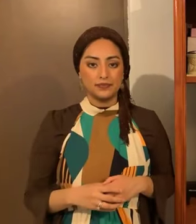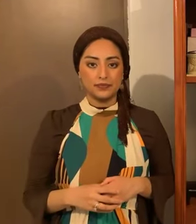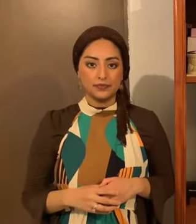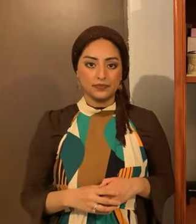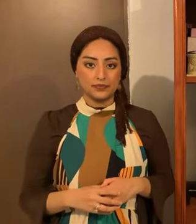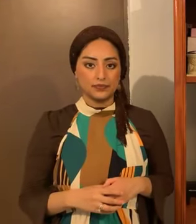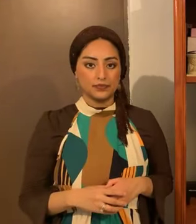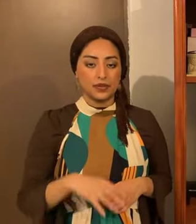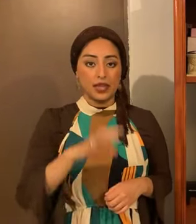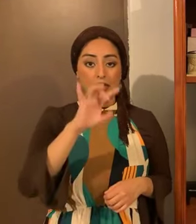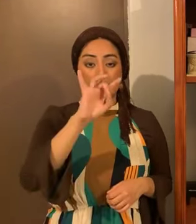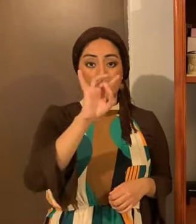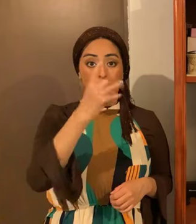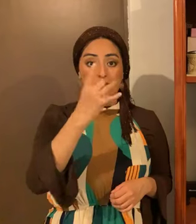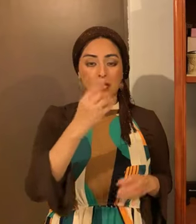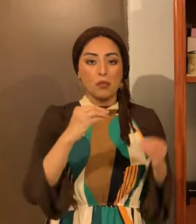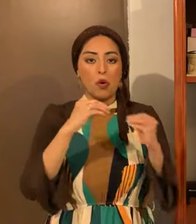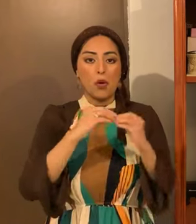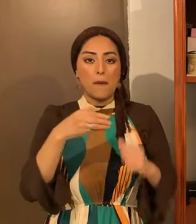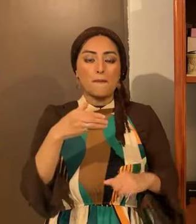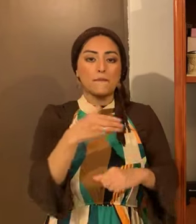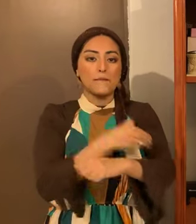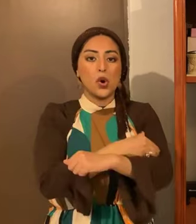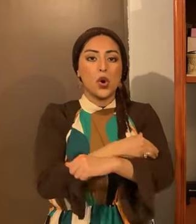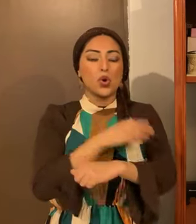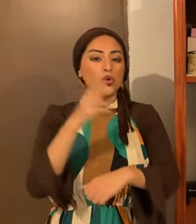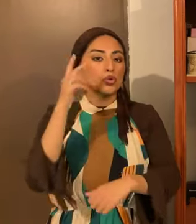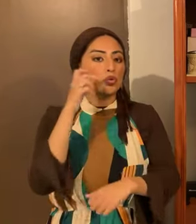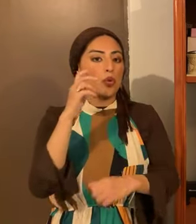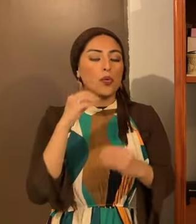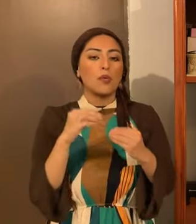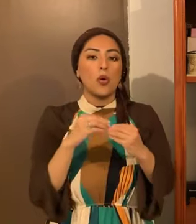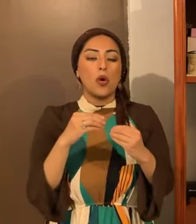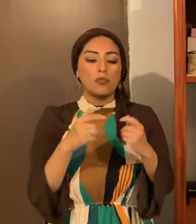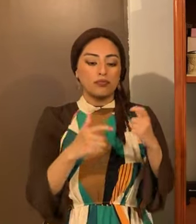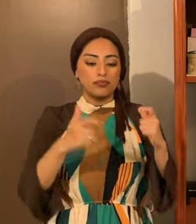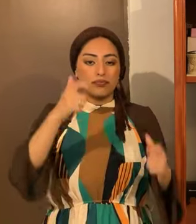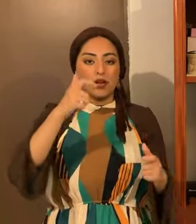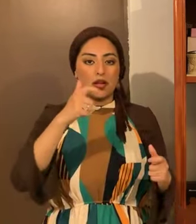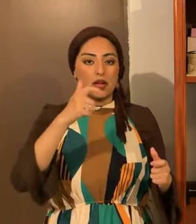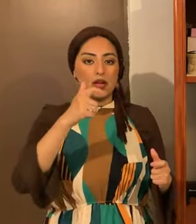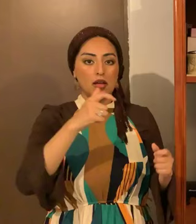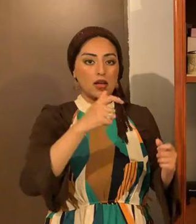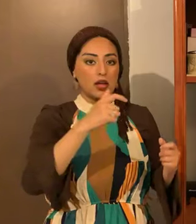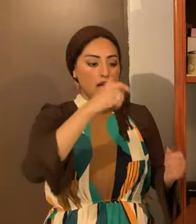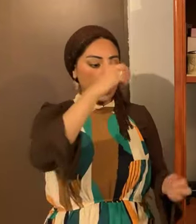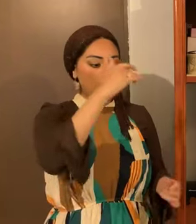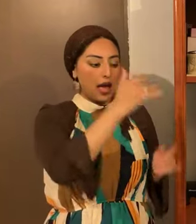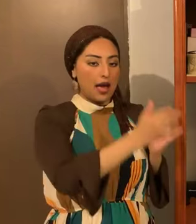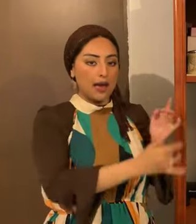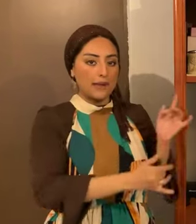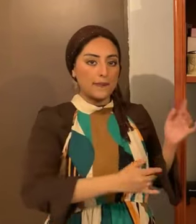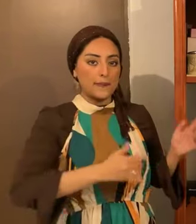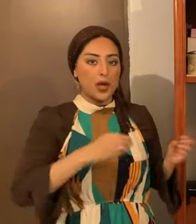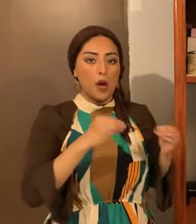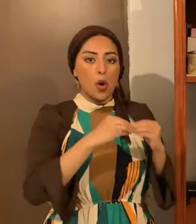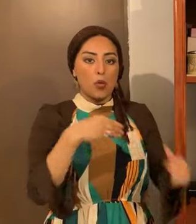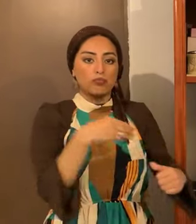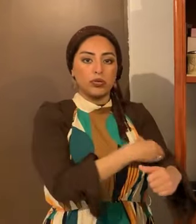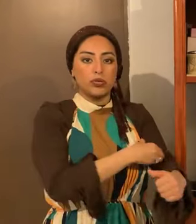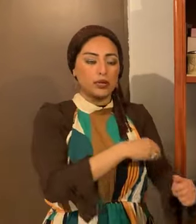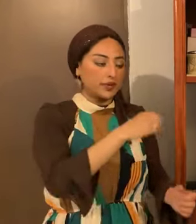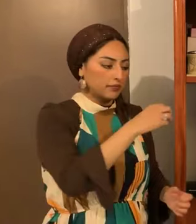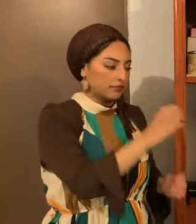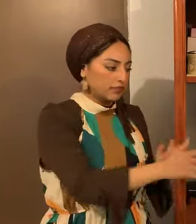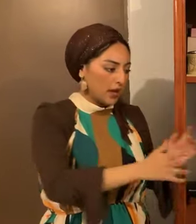era más grave, era el sonido más grave, eran arpas un poco más grandes, y aquí era donde, por